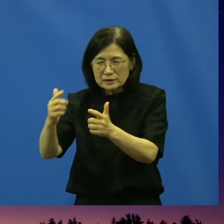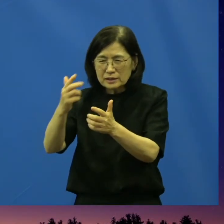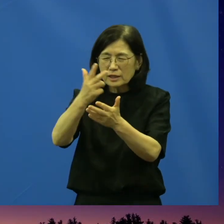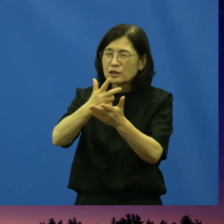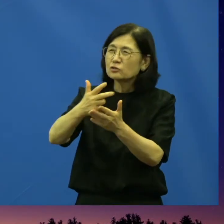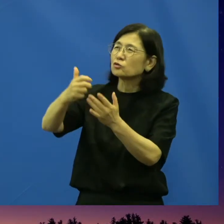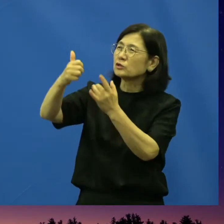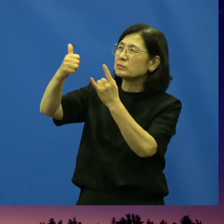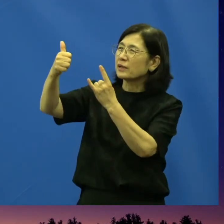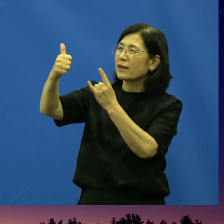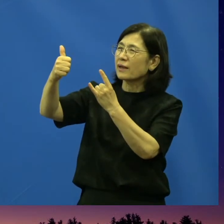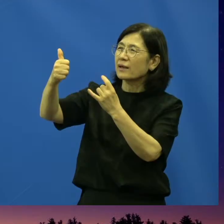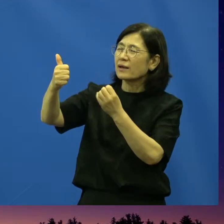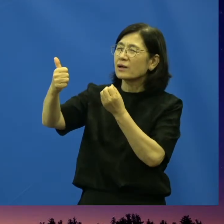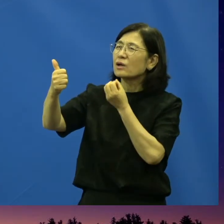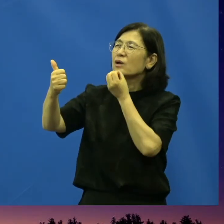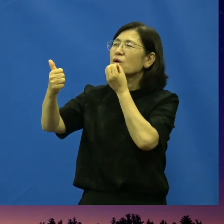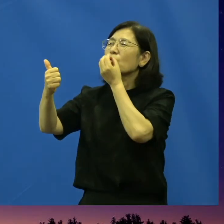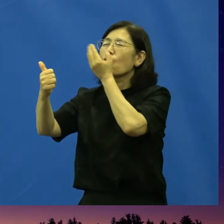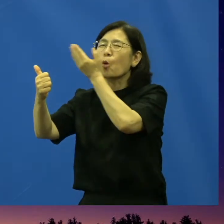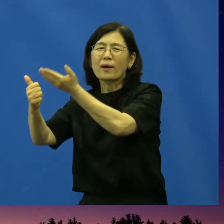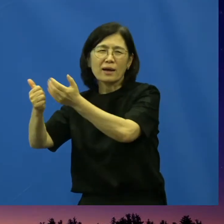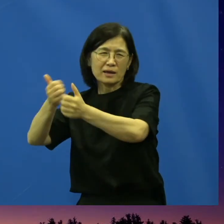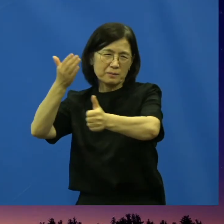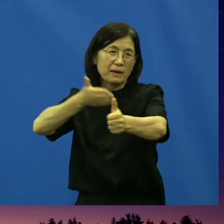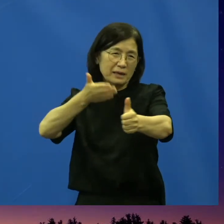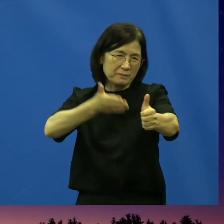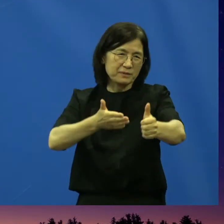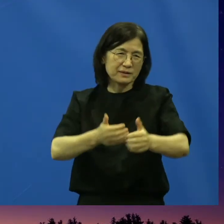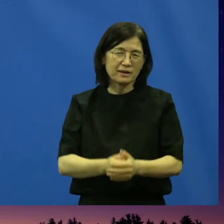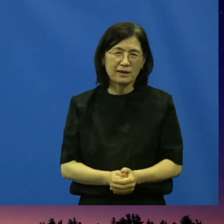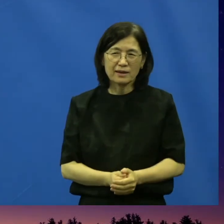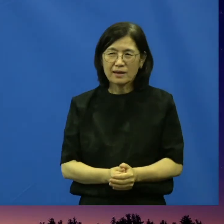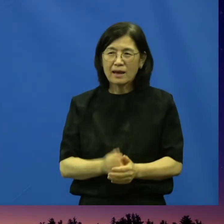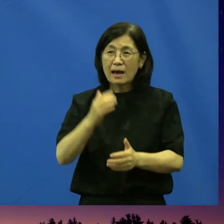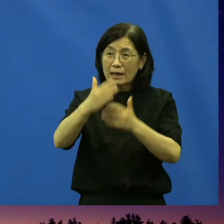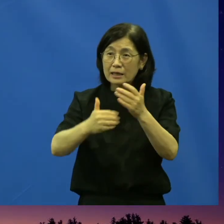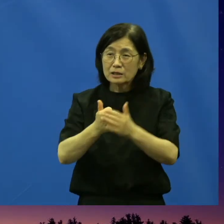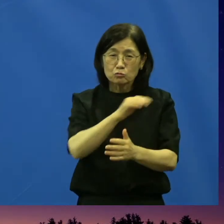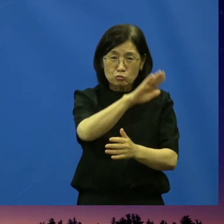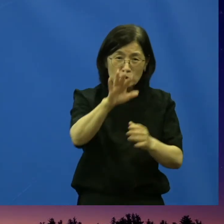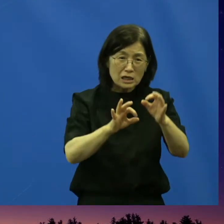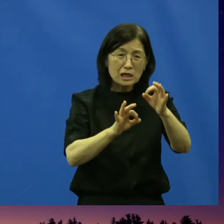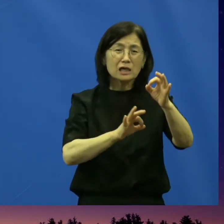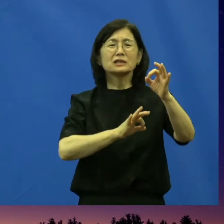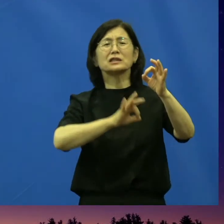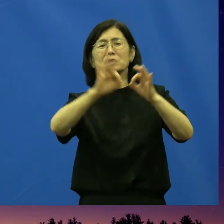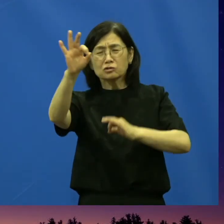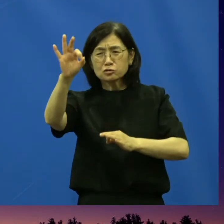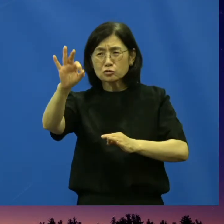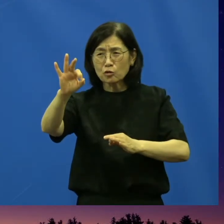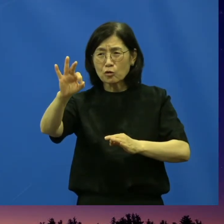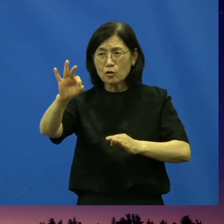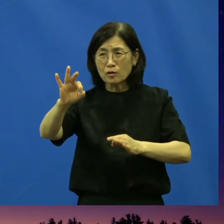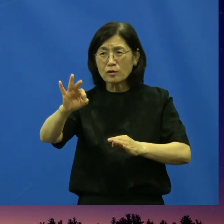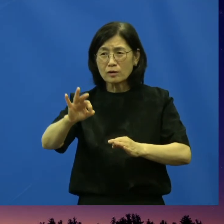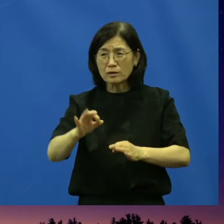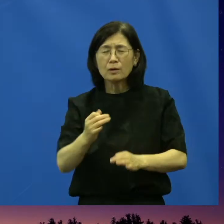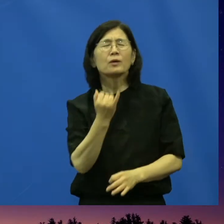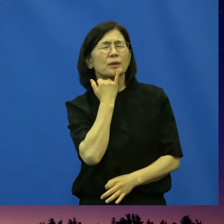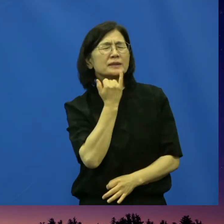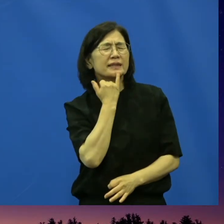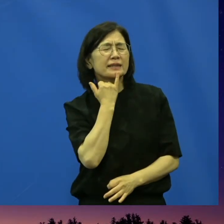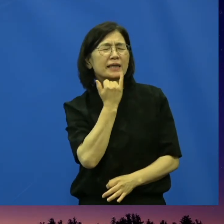유머도 있으시고요, 우리의 모든 것들을 너그럽게 받아주시고 우리의 실수를 받아주시는 분이에요. 가끔 우리 친구끼리도 긴장하는 경우가